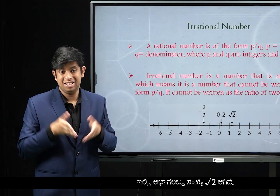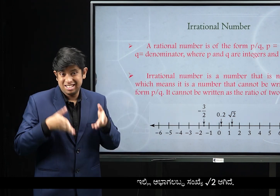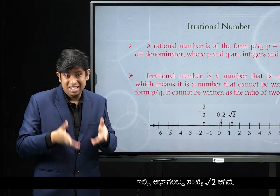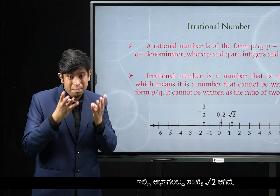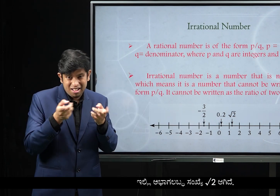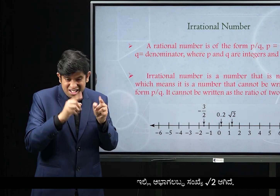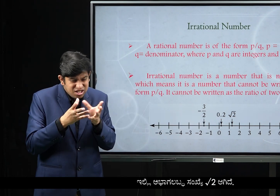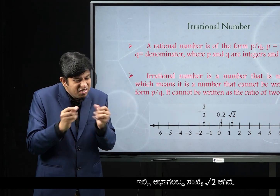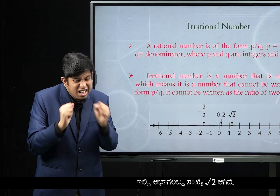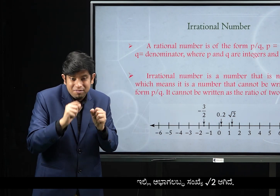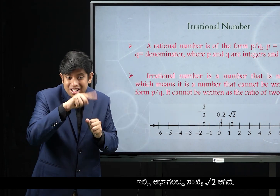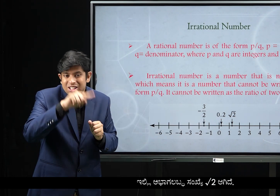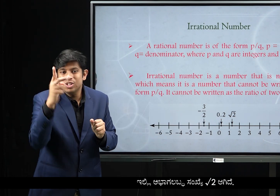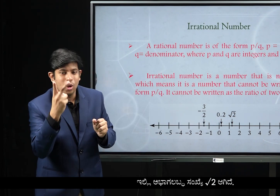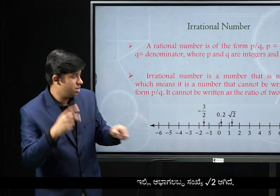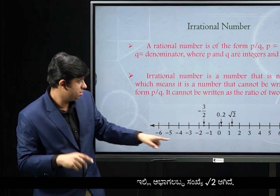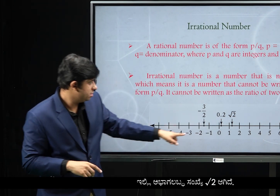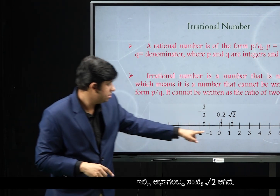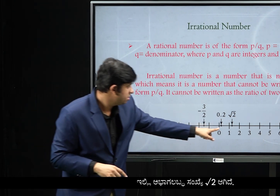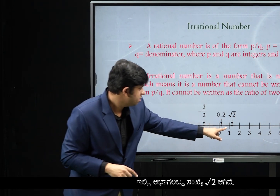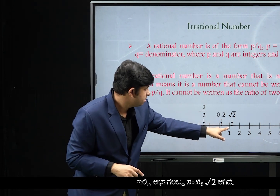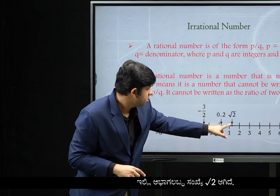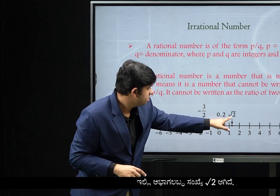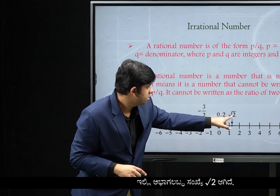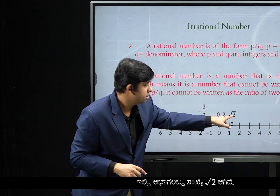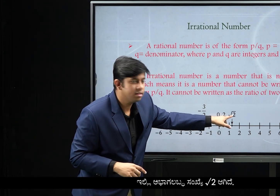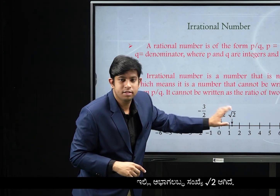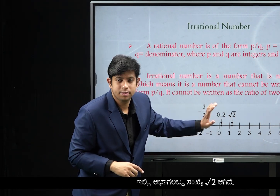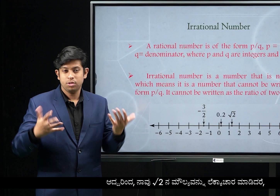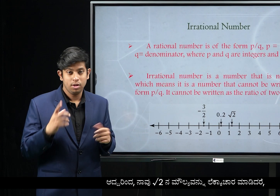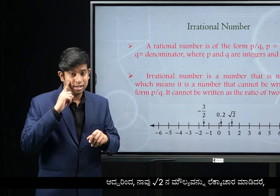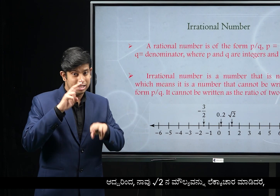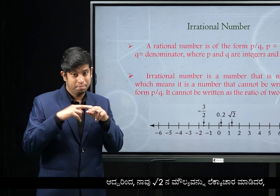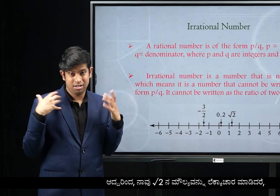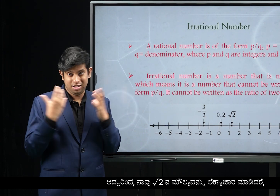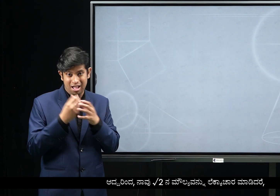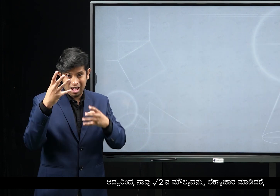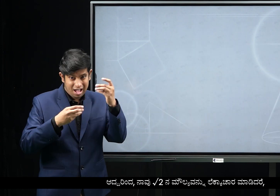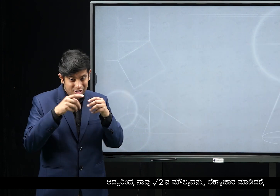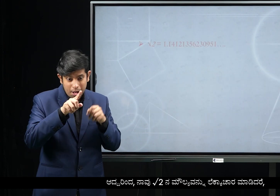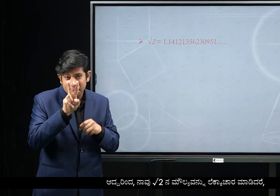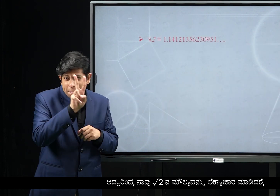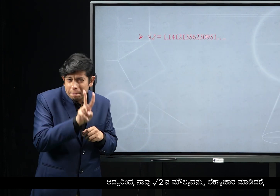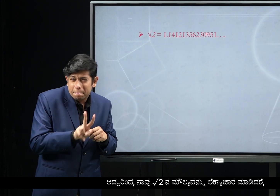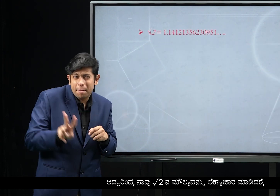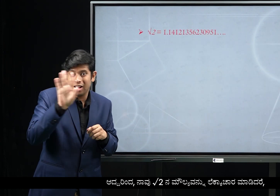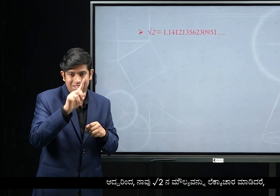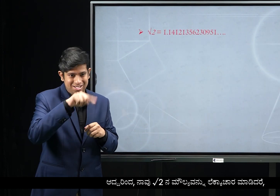ಇಲ್ಲಿ ಅಭಾಗಲಬ್ಧ ಸಂಖ್ಯೆ ವರ್ಗಮೂಲ 2 ಆಗಿದೆ. ಆದ್ದರಿಂದ ನಾವು ವರ್ಗಮೂಲ 2ರ ಮೌಲ್ಯವನ್ನು